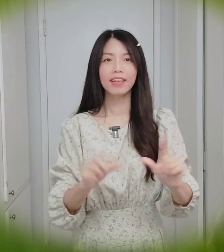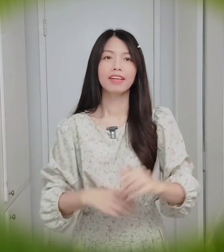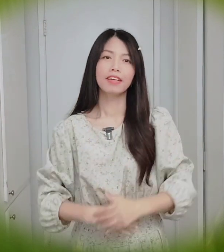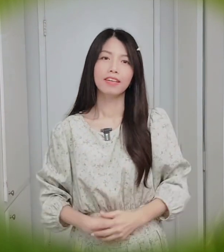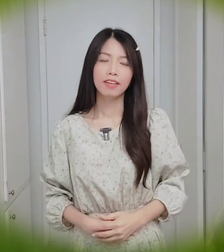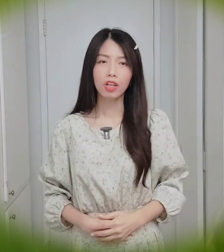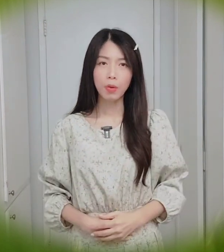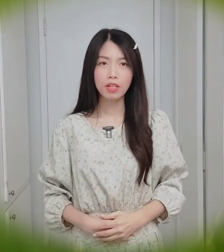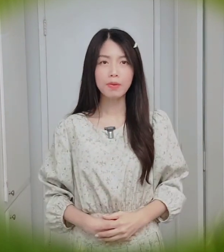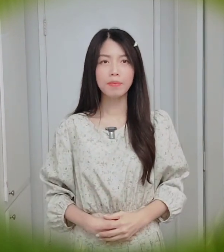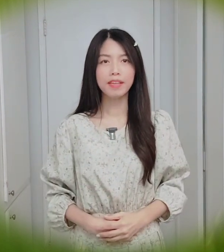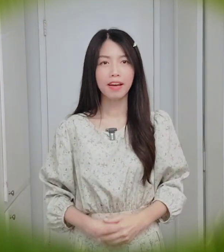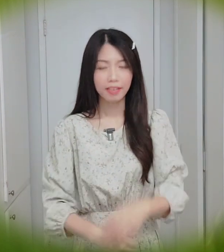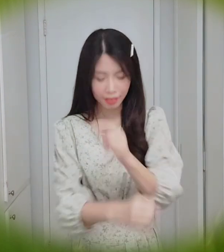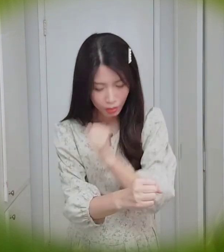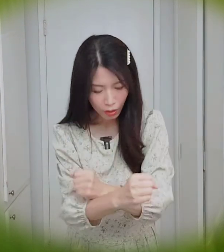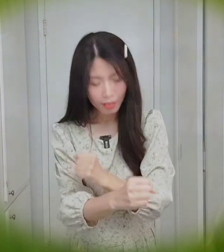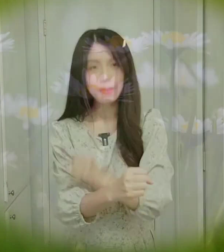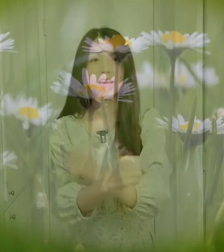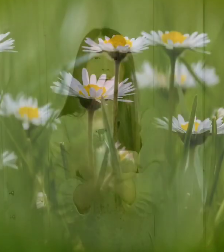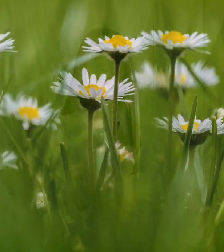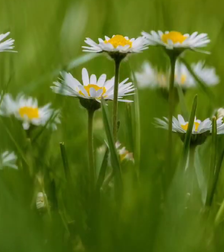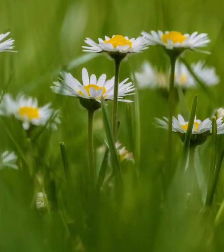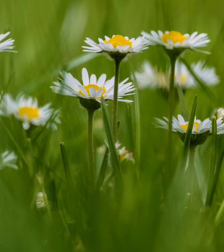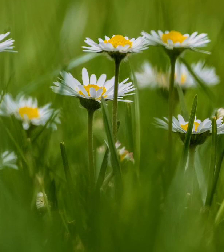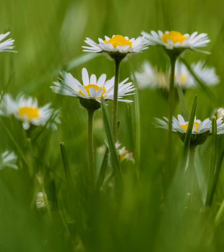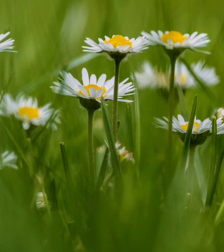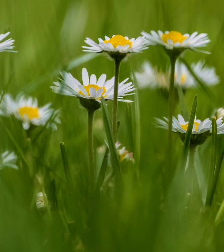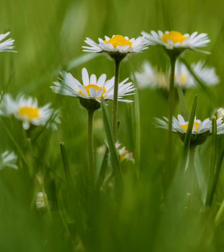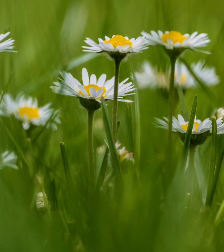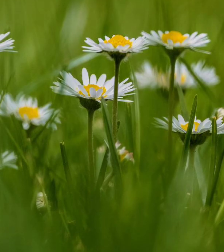이렇게 표현하시면 됩니다. 수고하셨습니다.